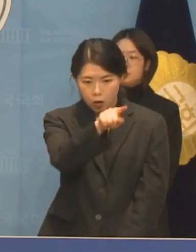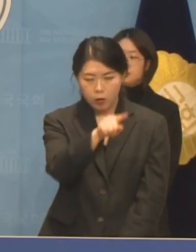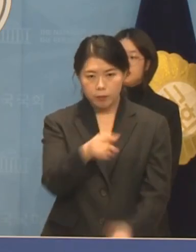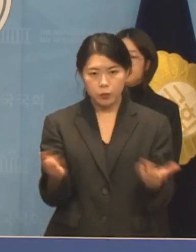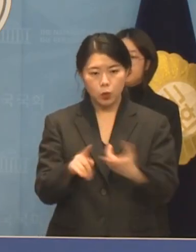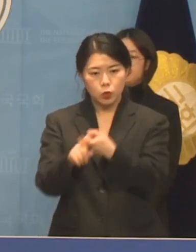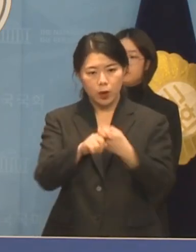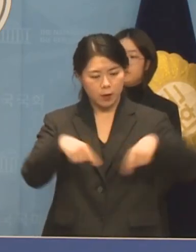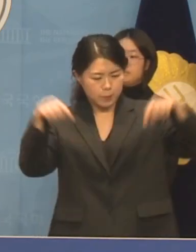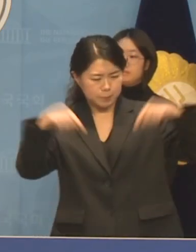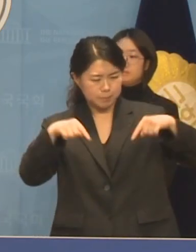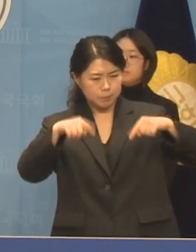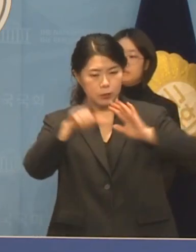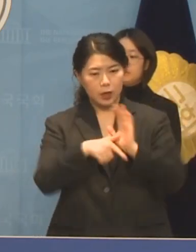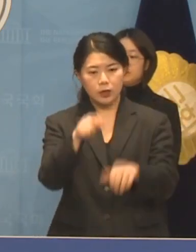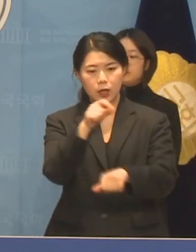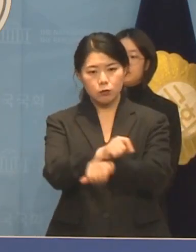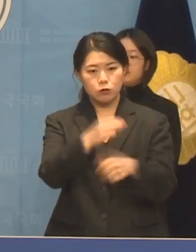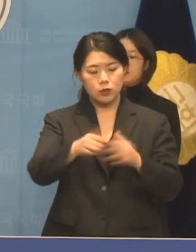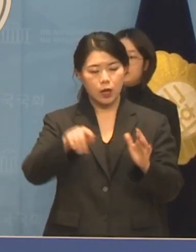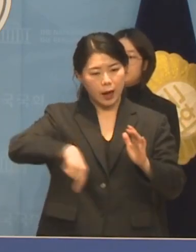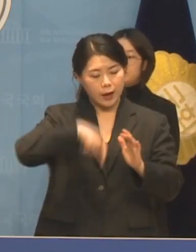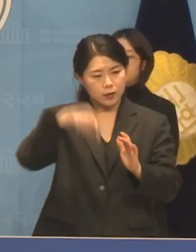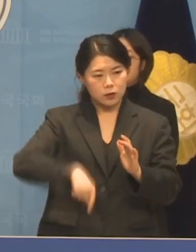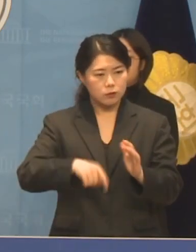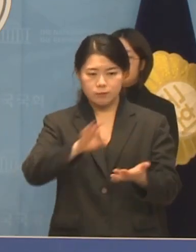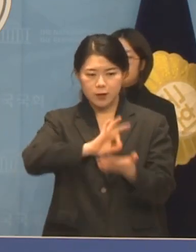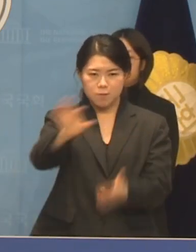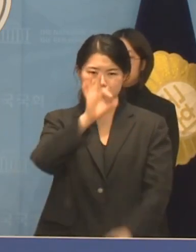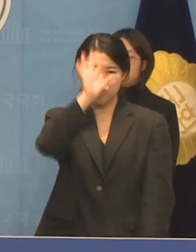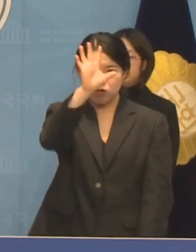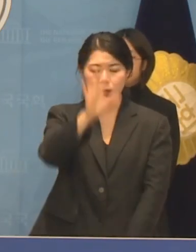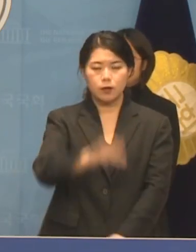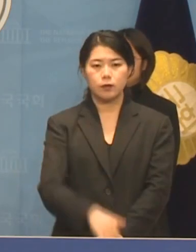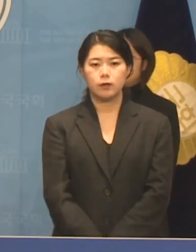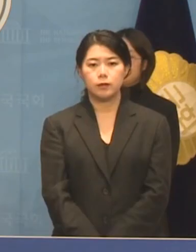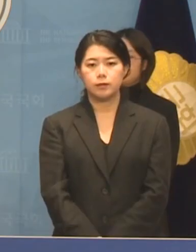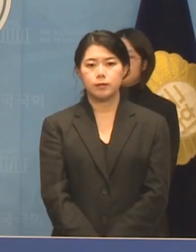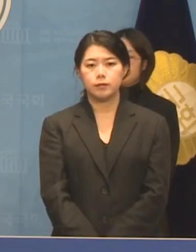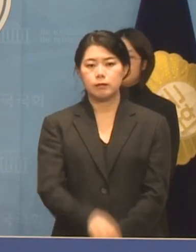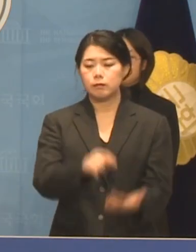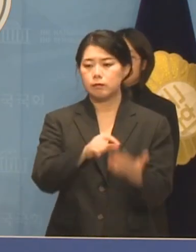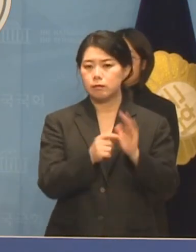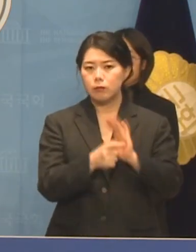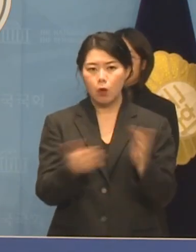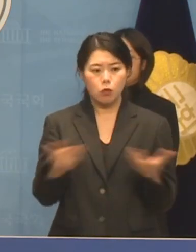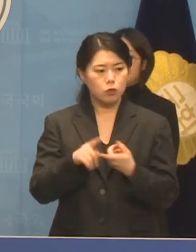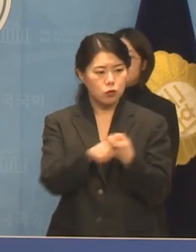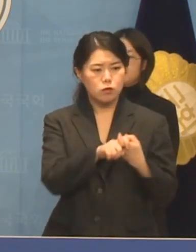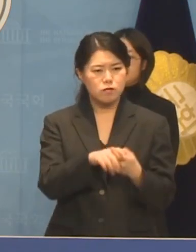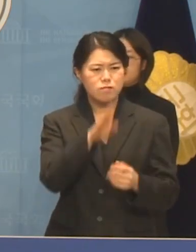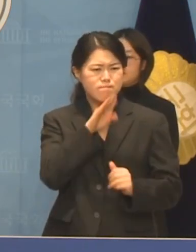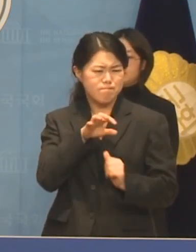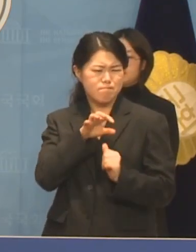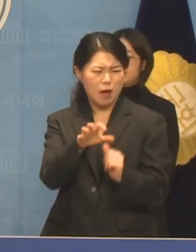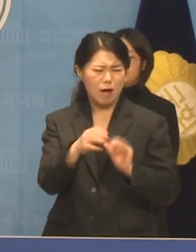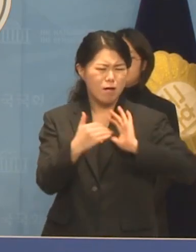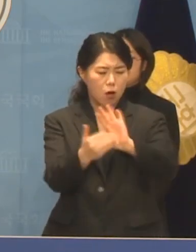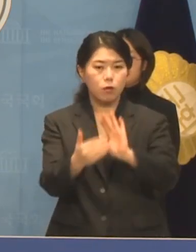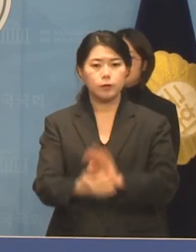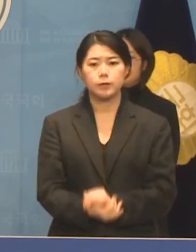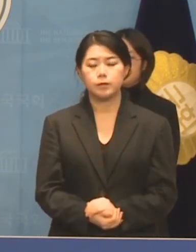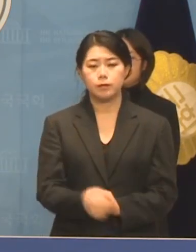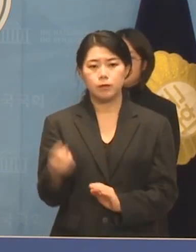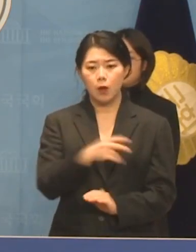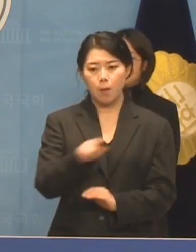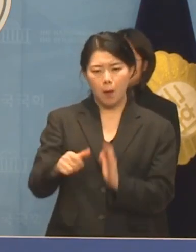단체 교섭을 사무실 내부 회의실에서는 절대 쓸 수 없다라고 고집할 만큼 노조를 완강히 거부하고 있고